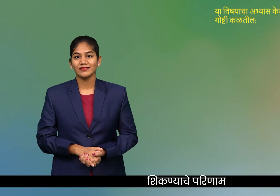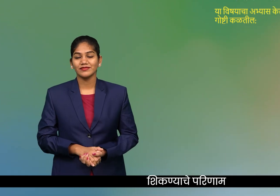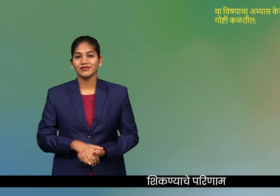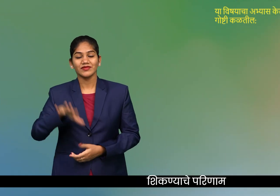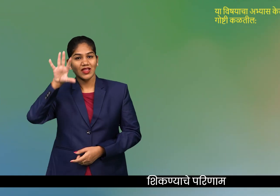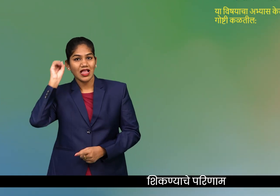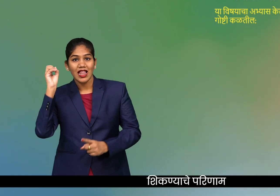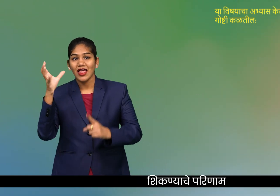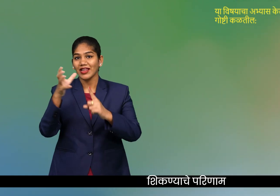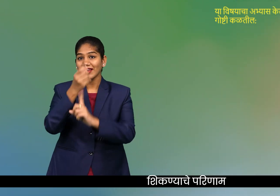शिकण्याचे परिणाम.